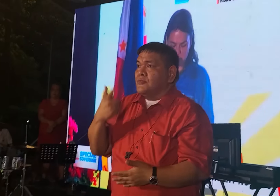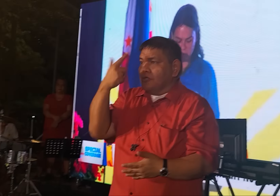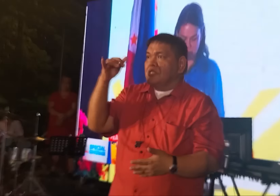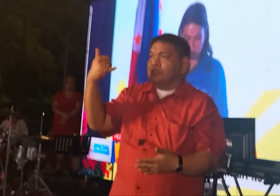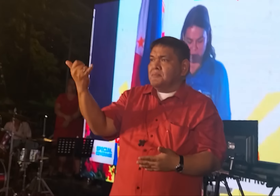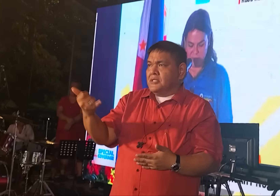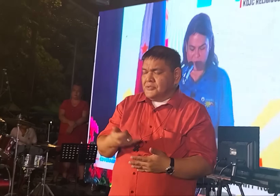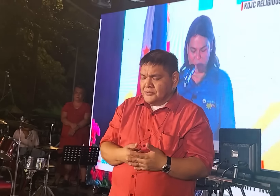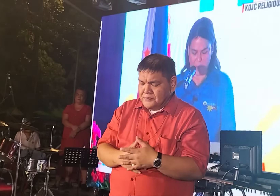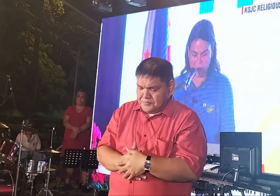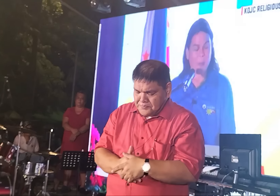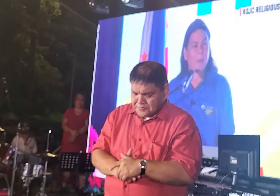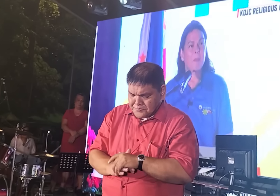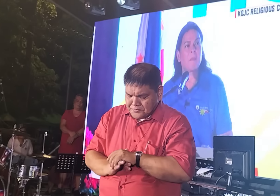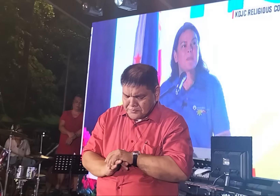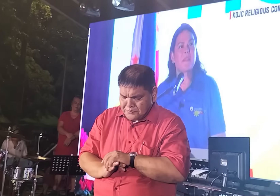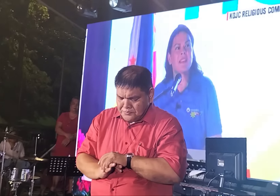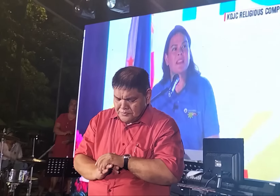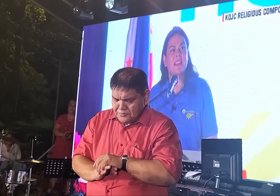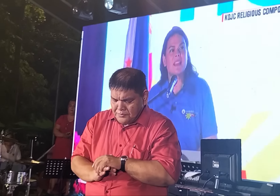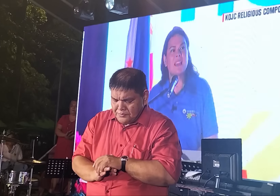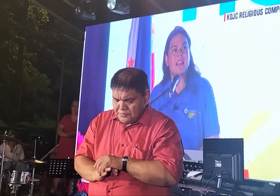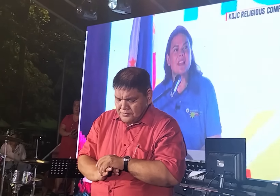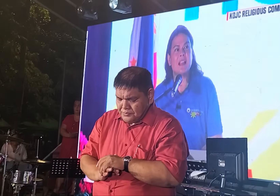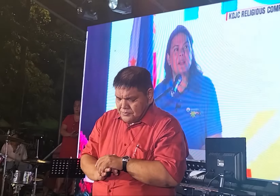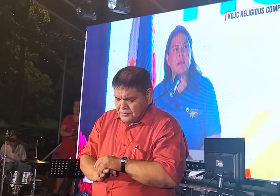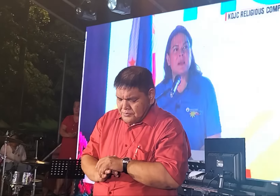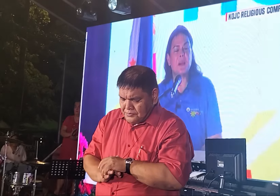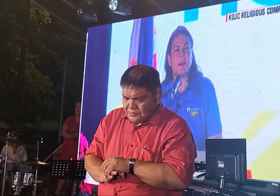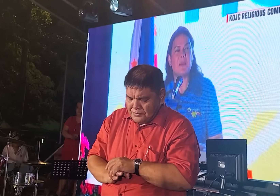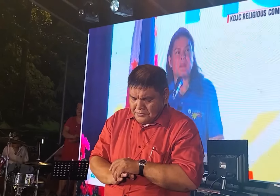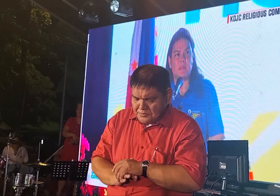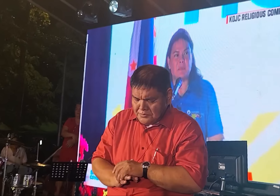BP! Ayan na!